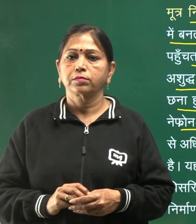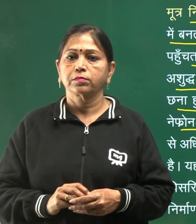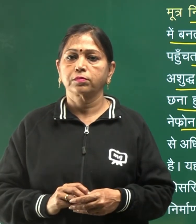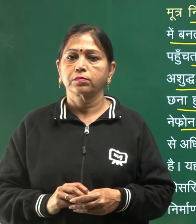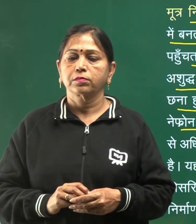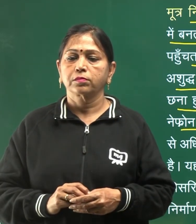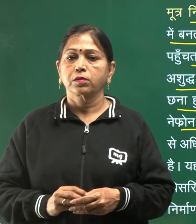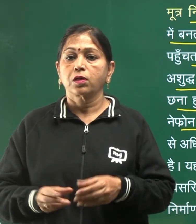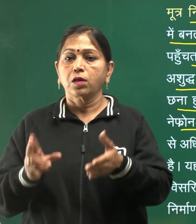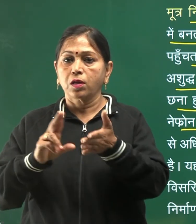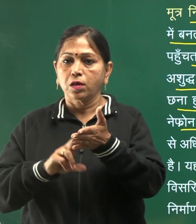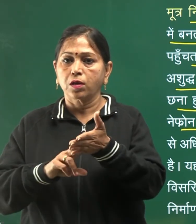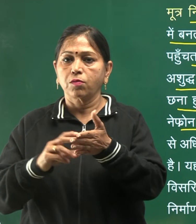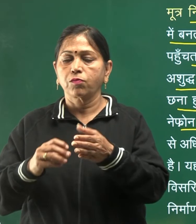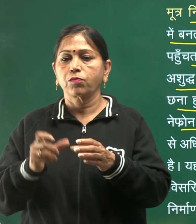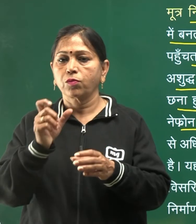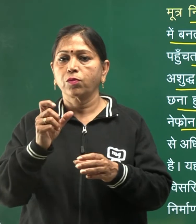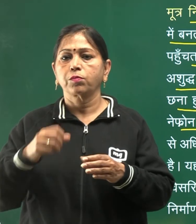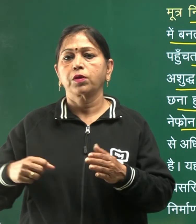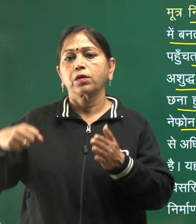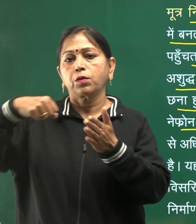नेफ्रॉन में आ जाता है।